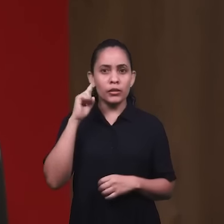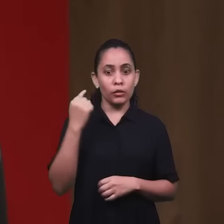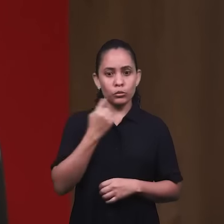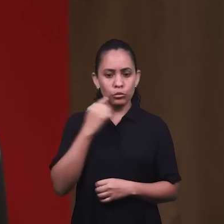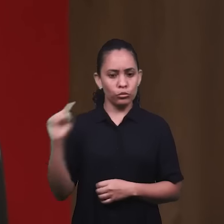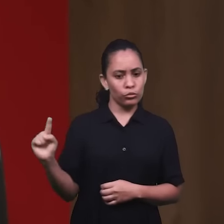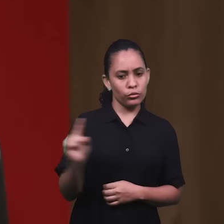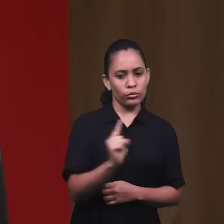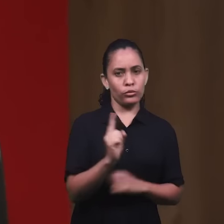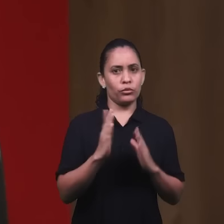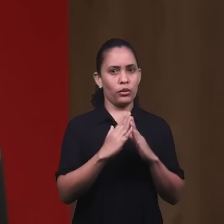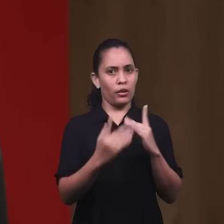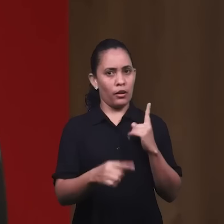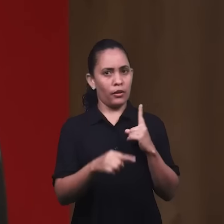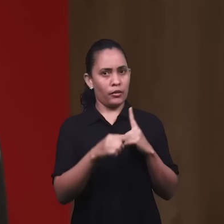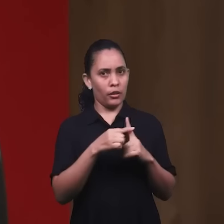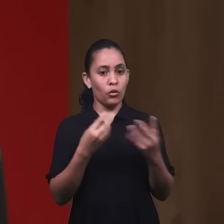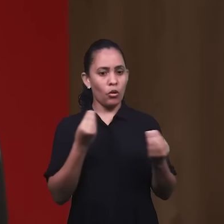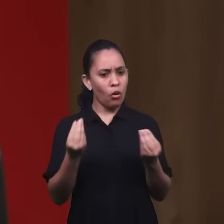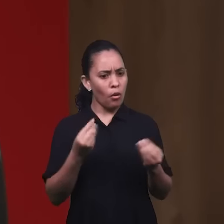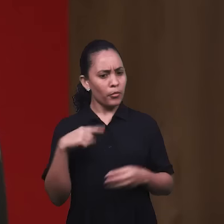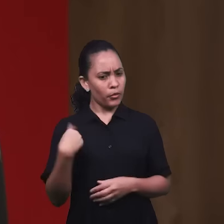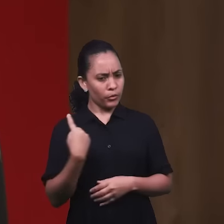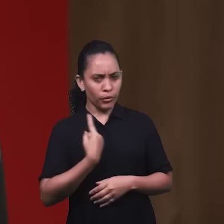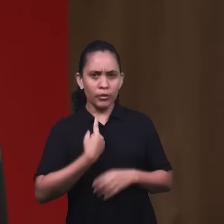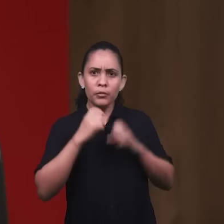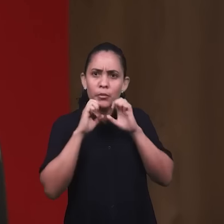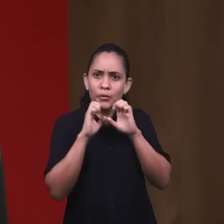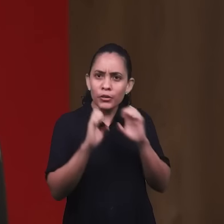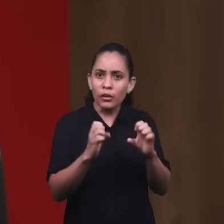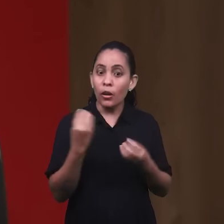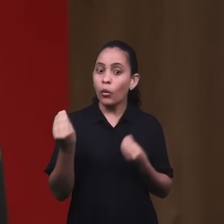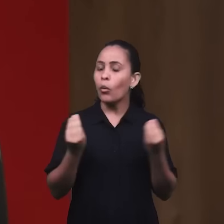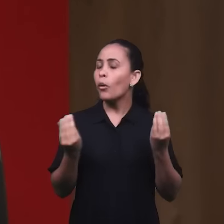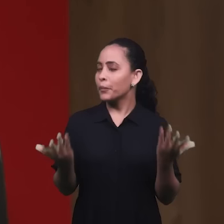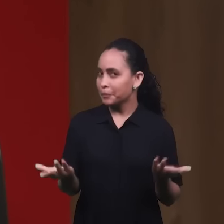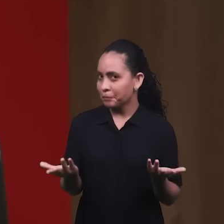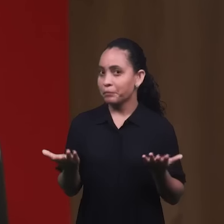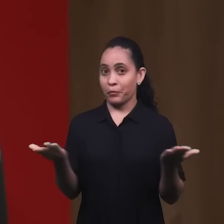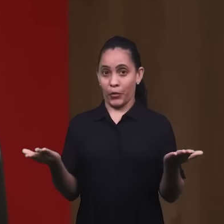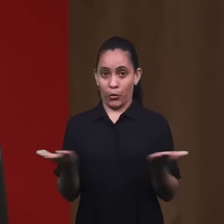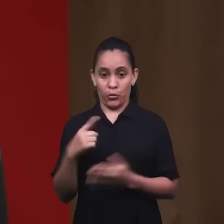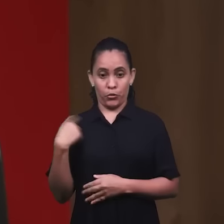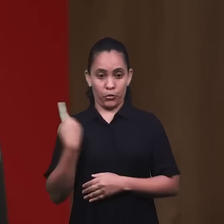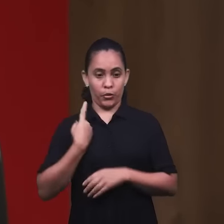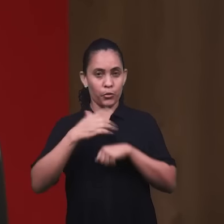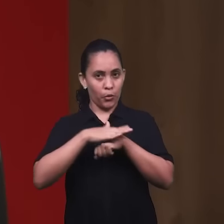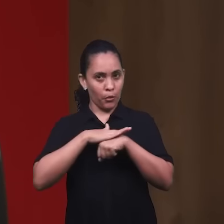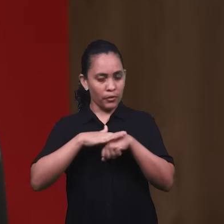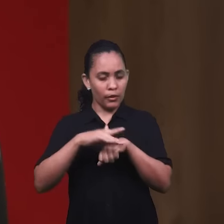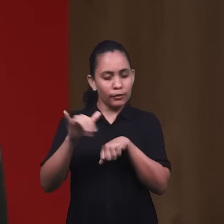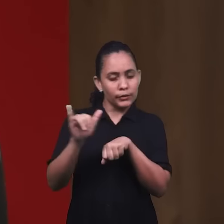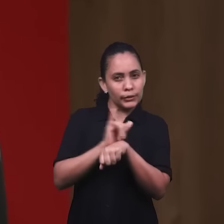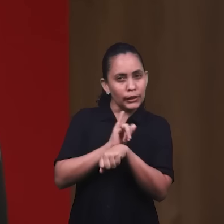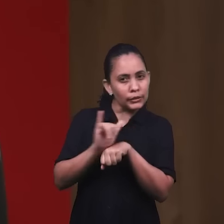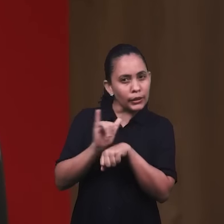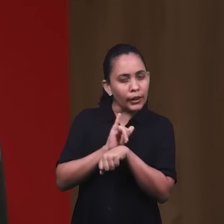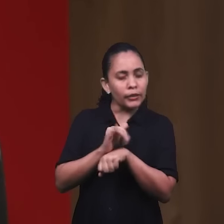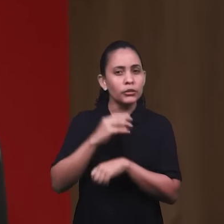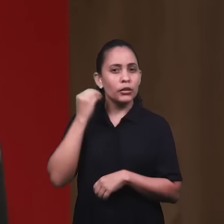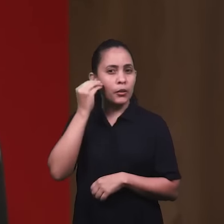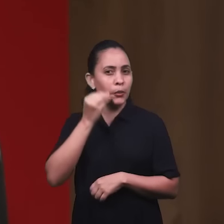na minha igreja, como é que eu vou dar assistência? Como é que eu vou fazer? Então, hoje nós vamos conversar um pouco sobre estratégia, contar